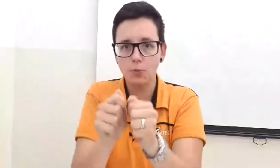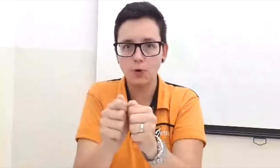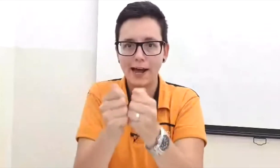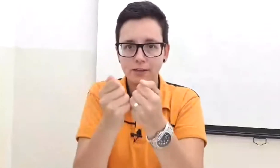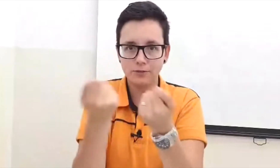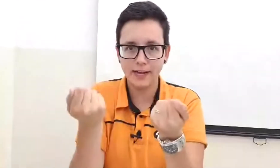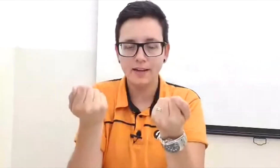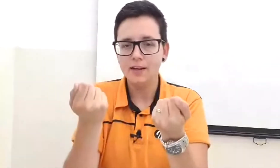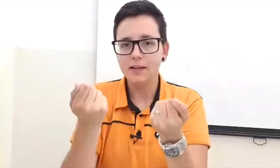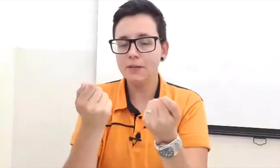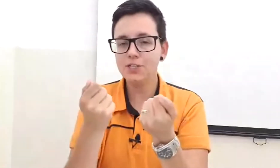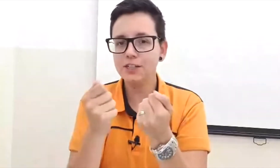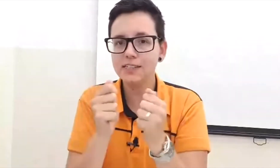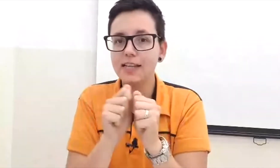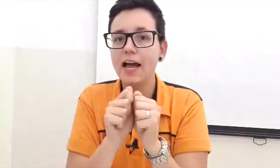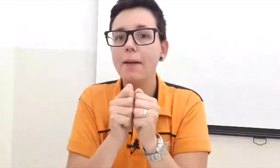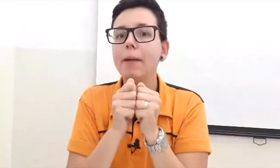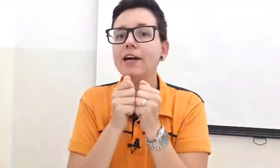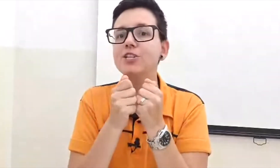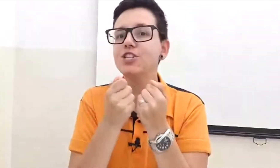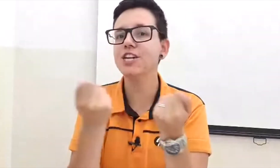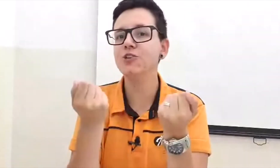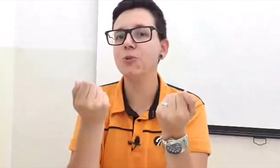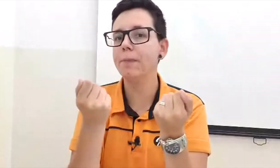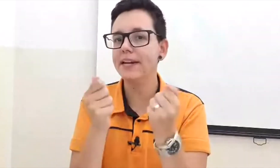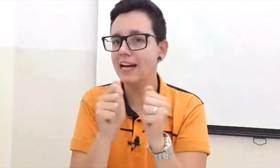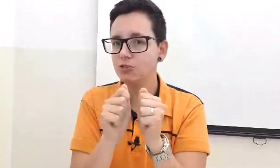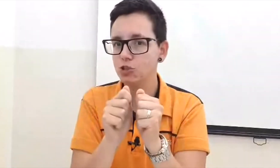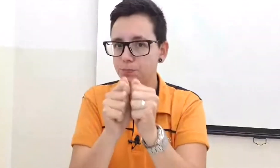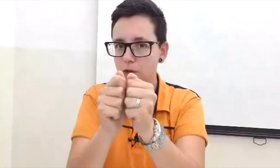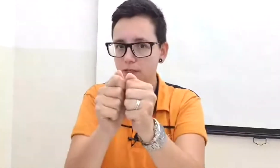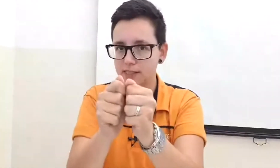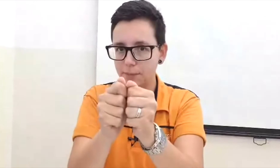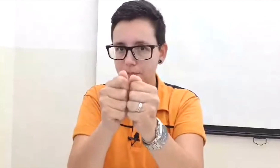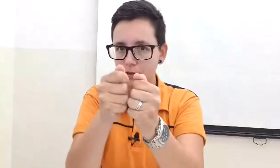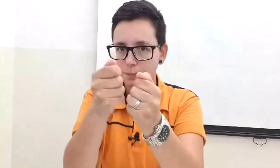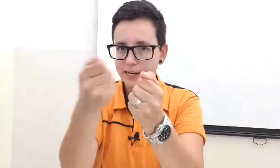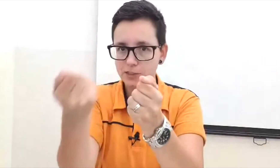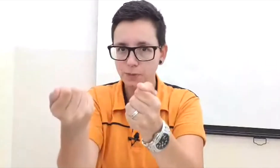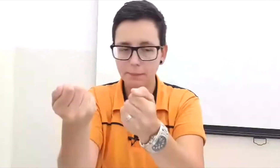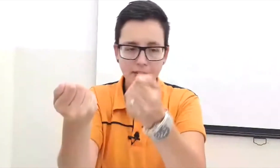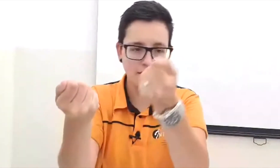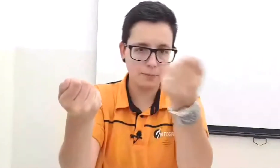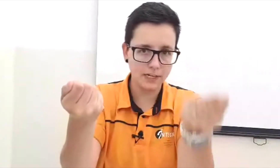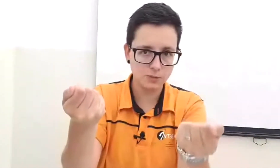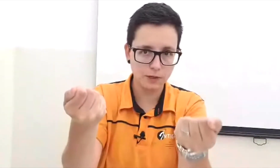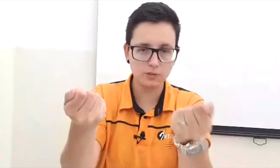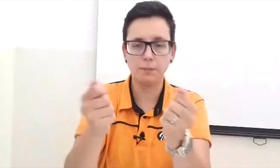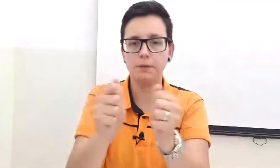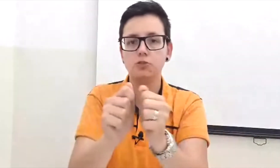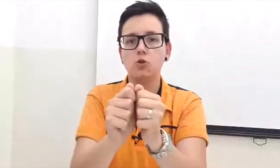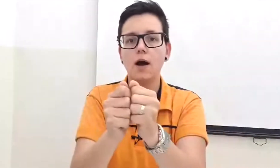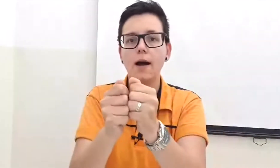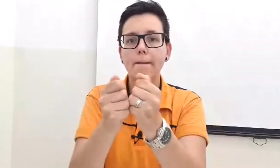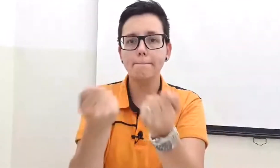o lado, né? Imagina que você está repartindo um pedaço de pão, você está dando um pedaço para mim, um pedaço para outra pessoa.